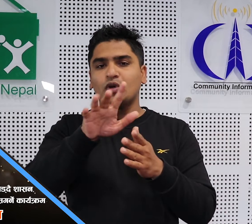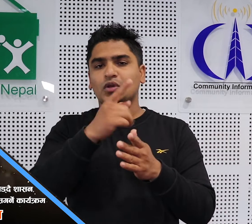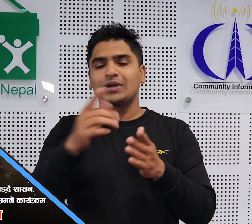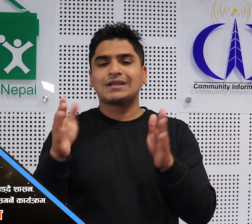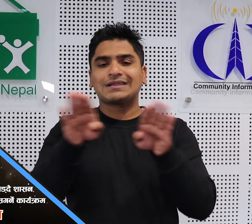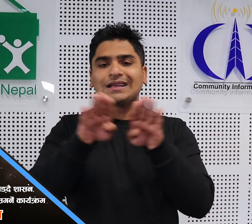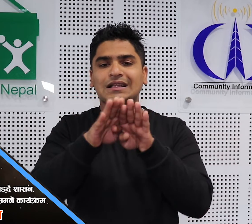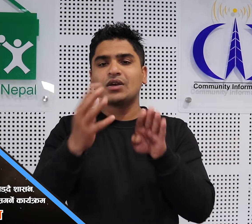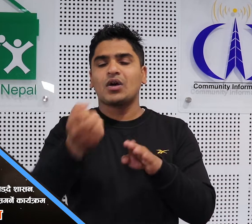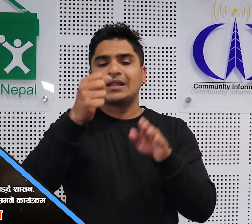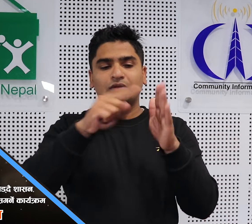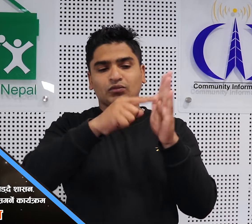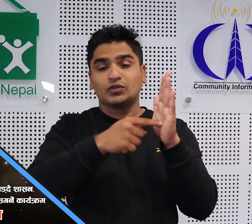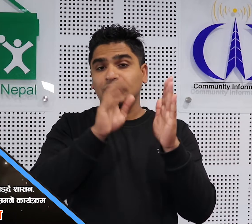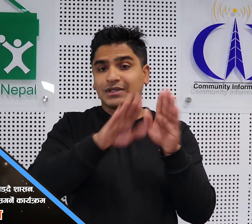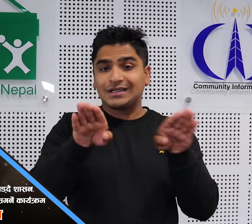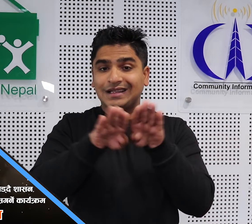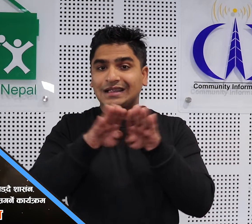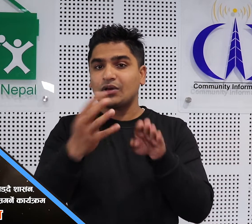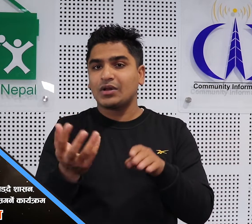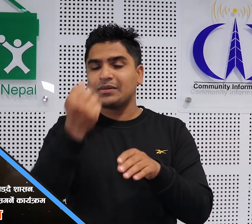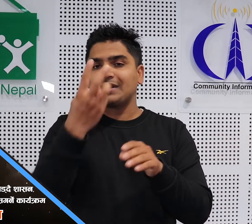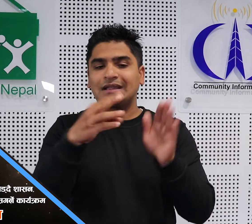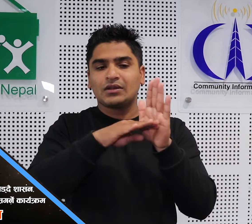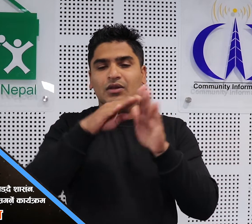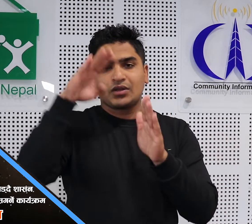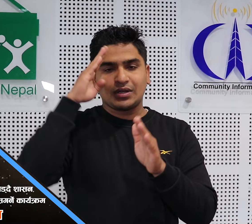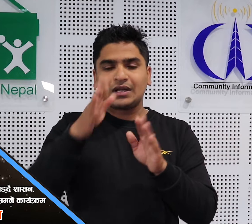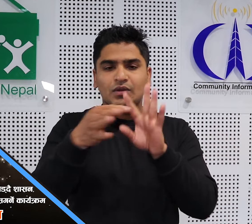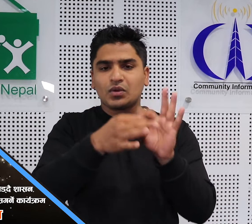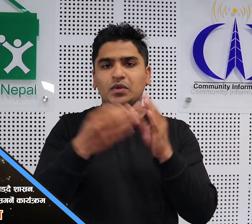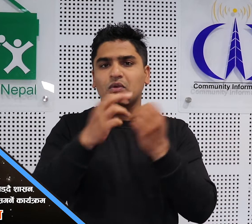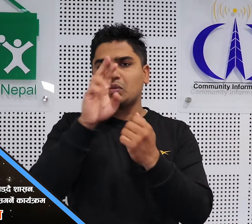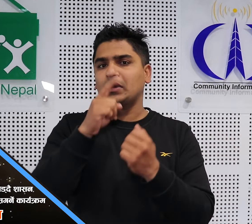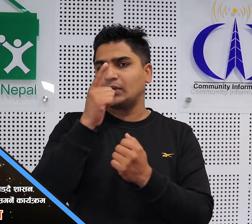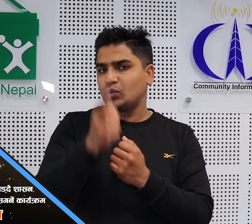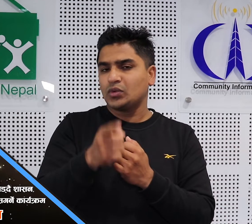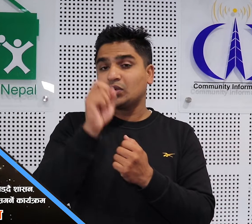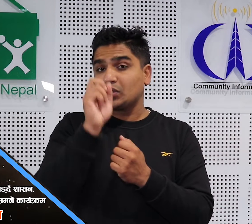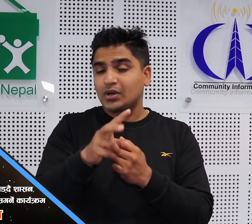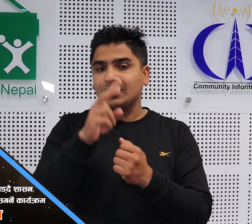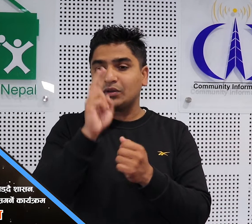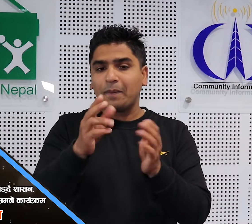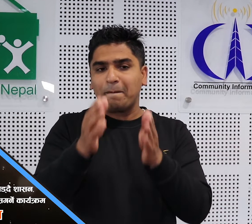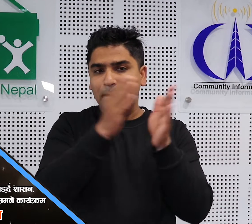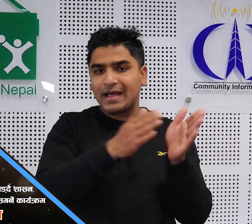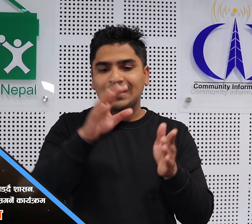अधिकारका सूची छन्। साझा अधिकारमा त तीन तहका सरकारले समन्वय गर्नुपर्ने हुन्छ, तर ती बाहेक स्थानीय सरकारले